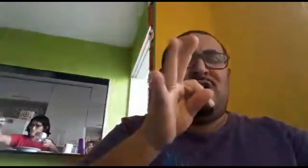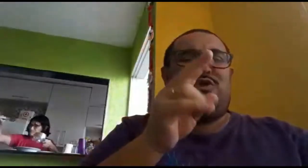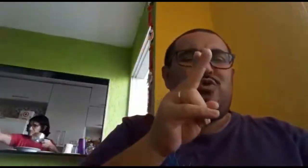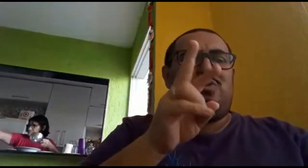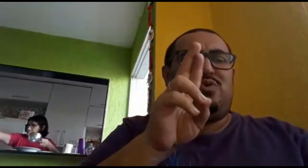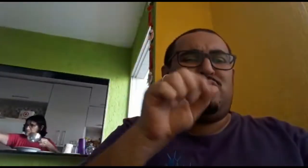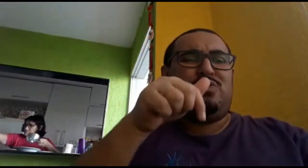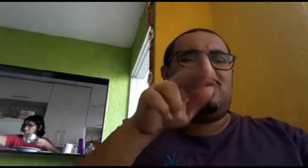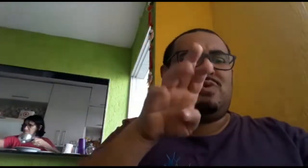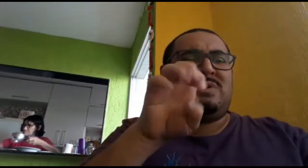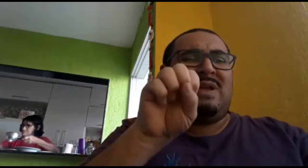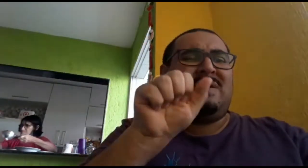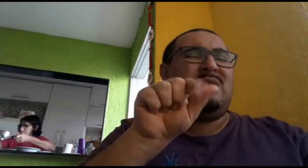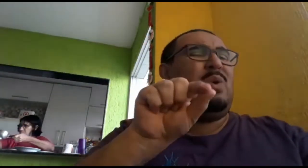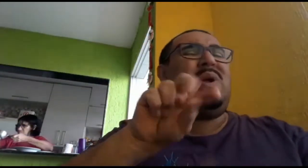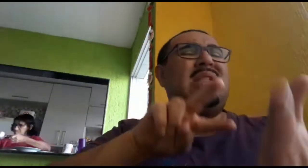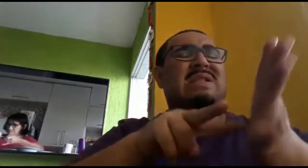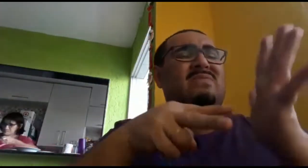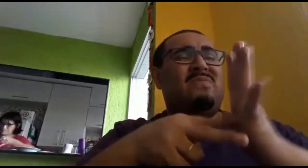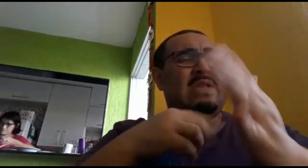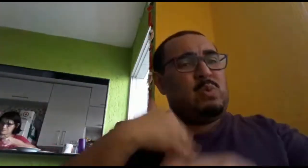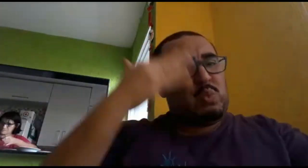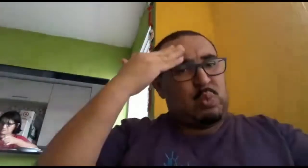Eles são mais assim, futuristas, né? Então eles se adaptam